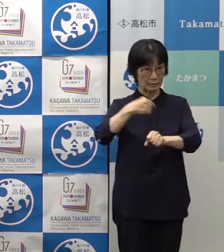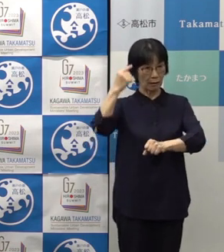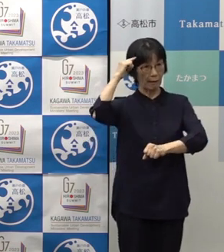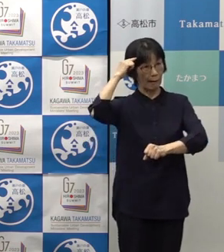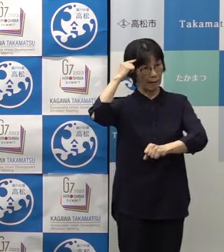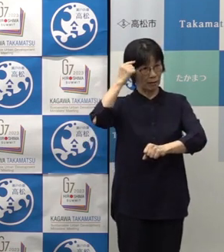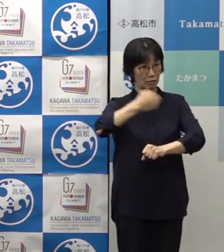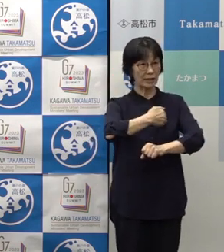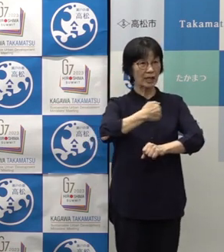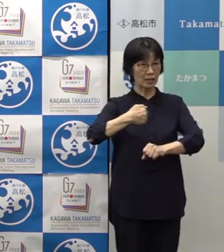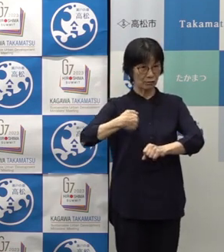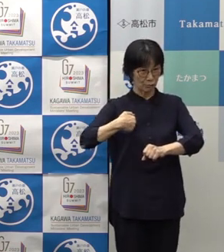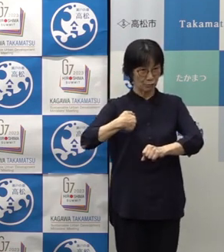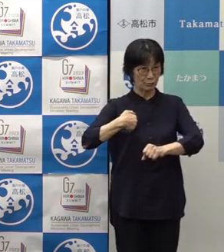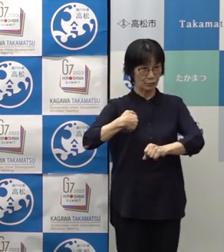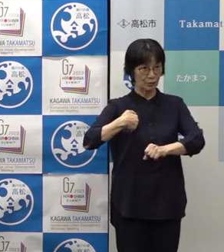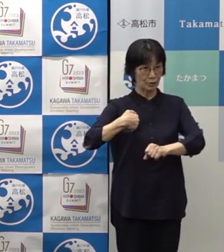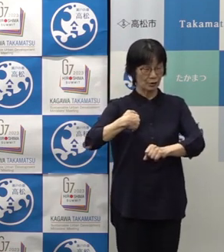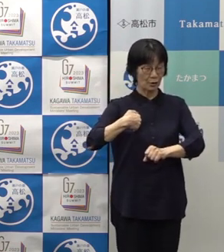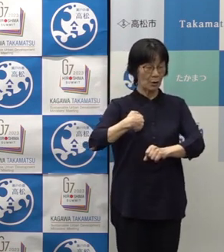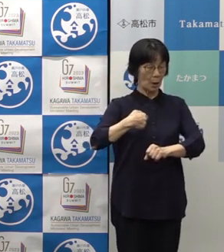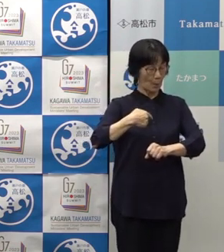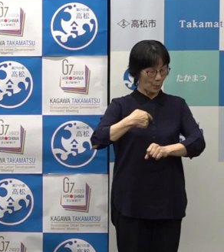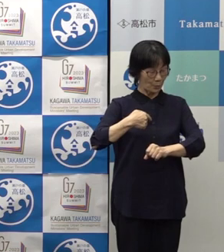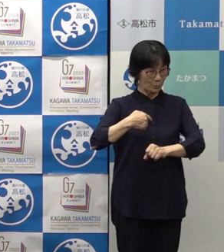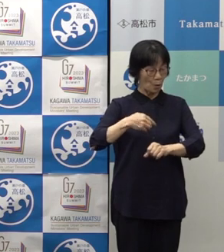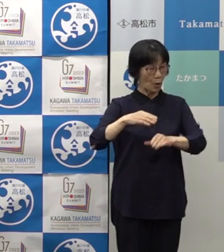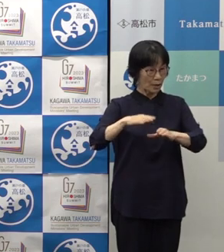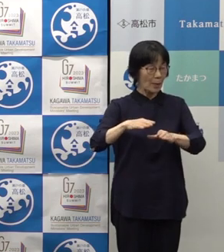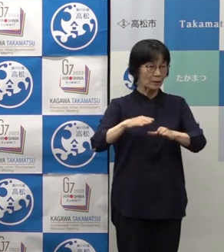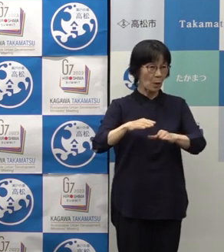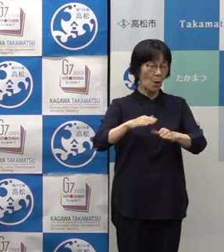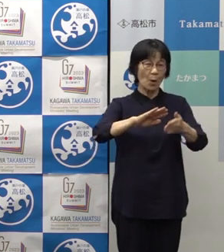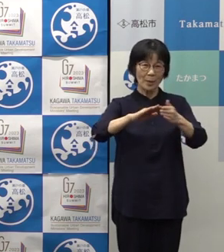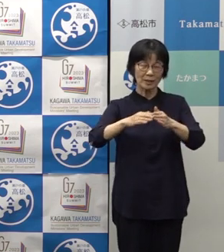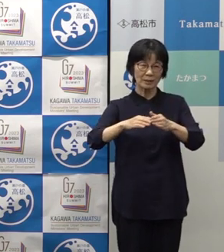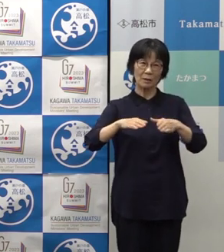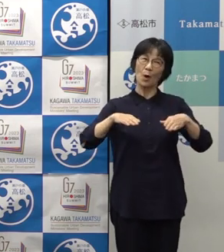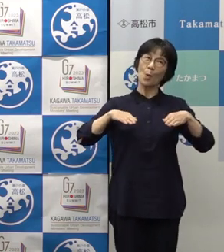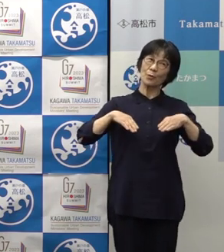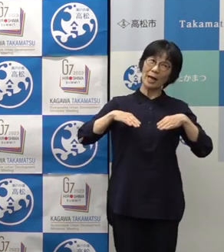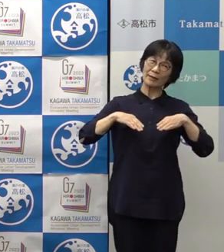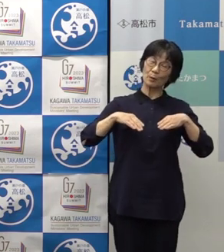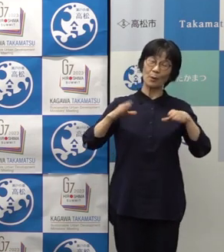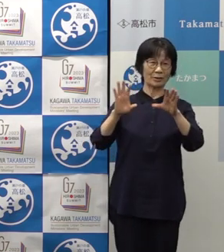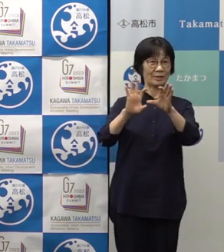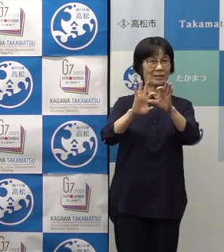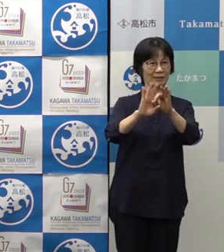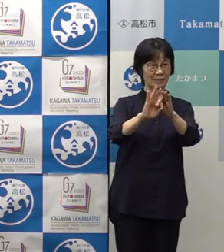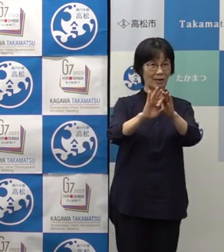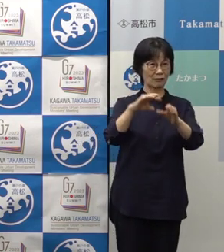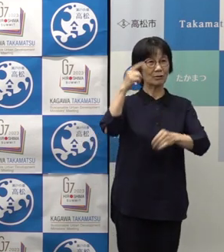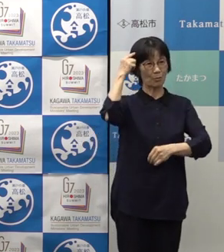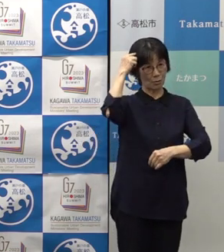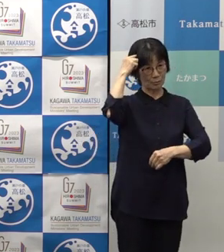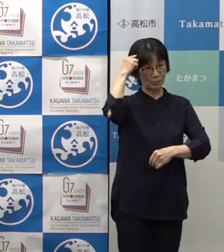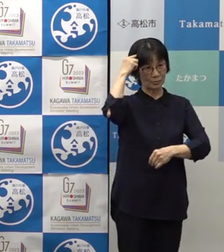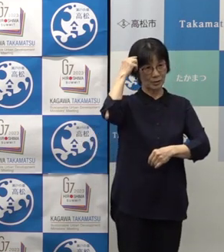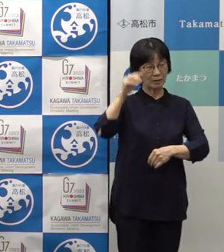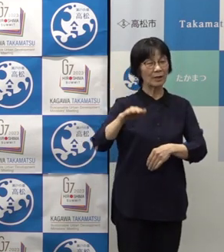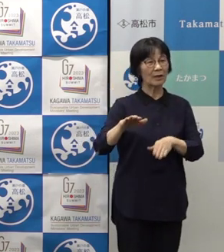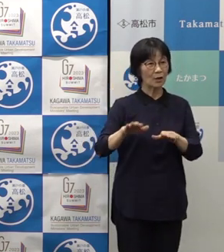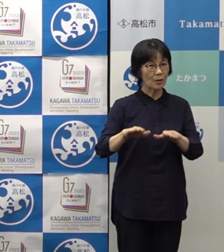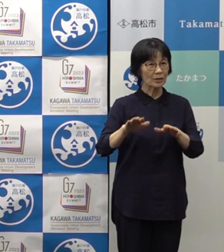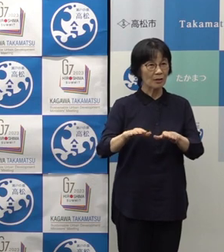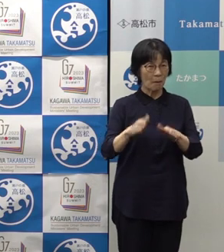まあ、いわゆるシビックプライドですね、自分たちの街自慢みたいな形につながっていくというふうに思っておりますし、あるいはこういうことを